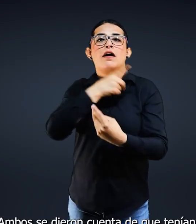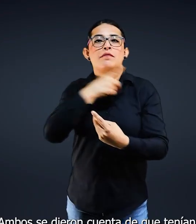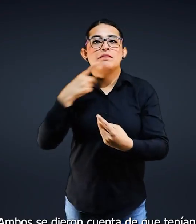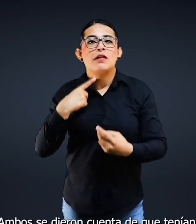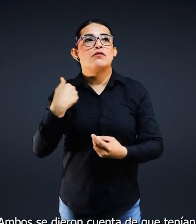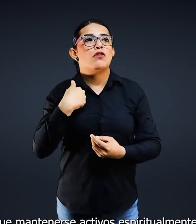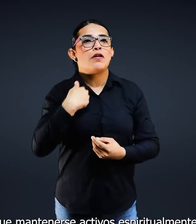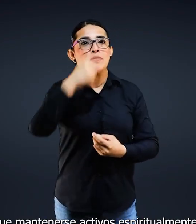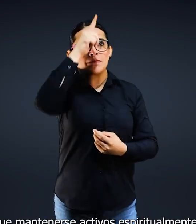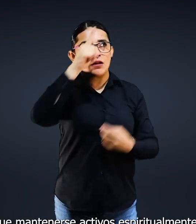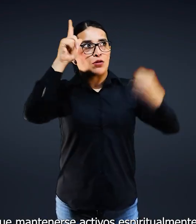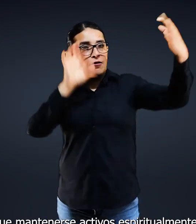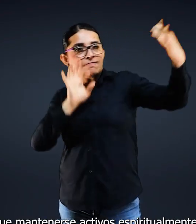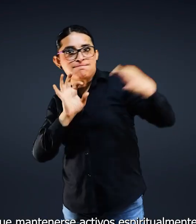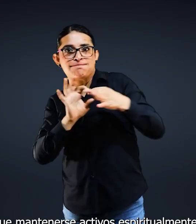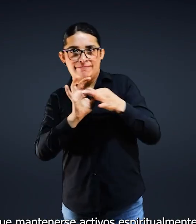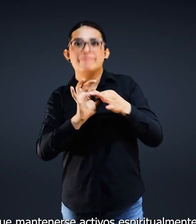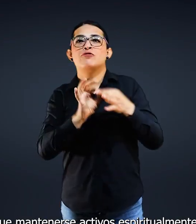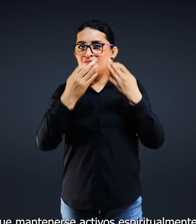de que tenían que mantenerse activos espiritualmente.